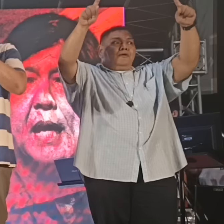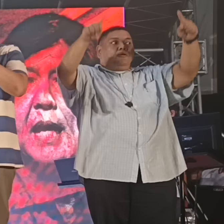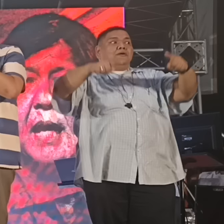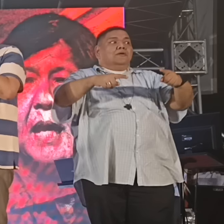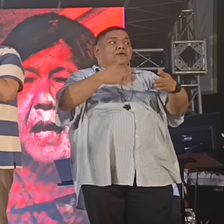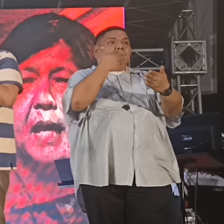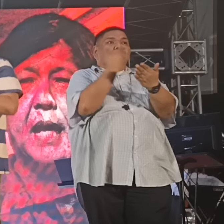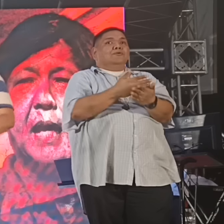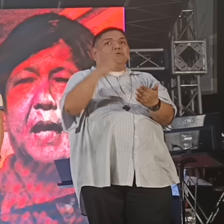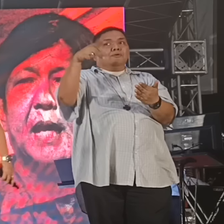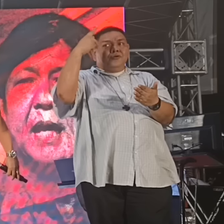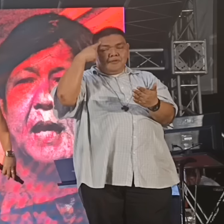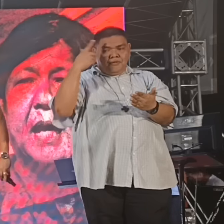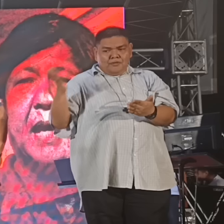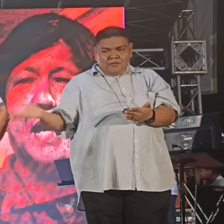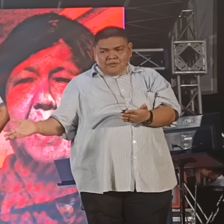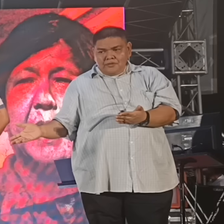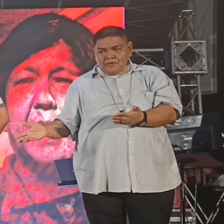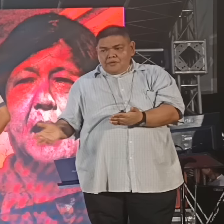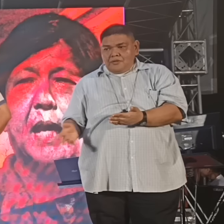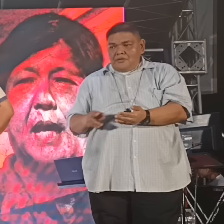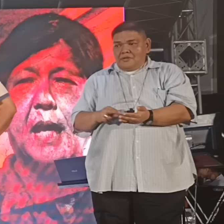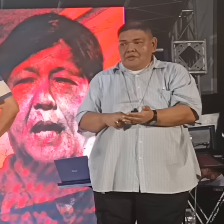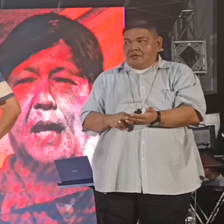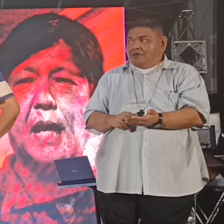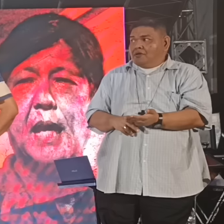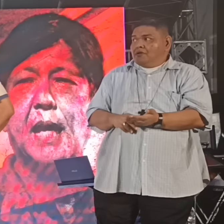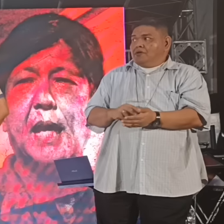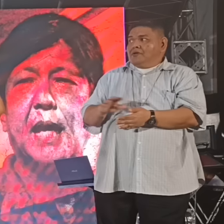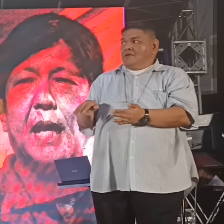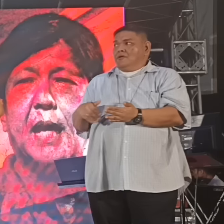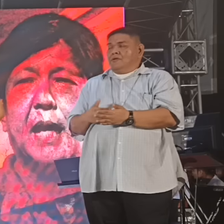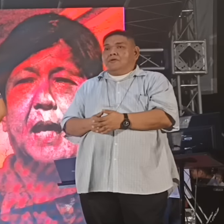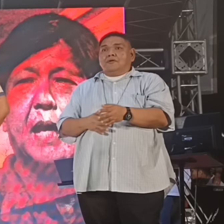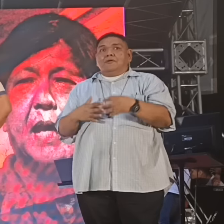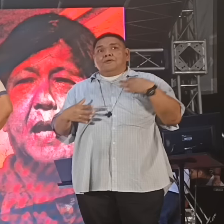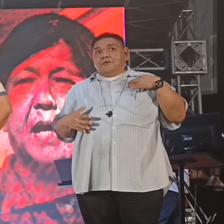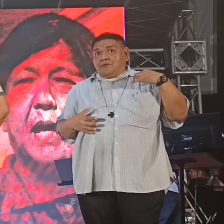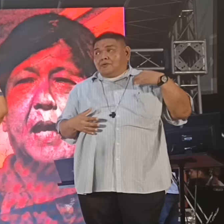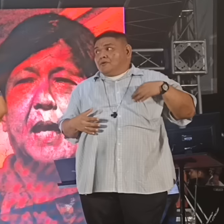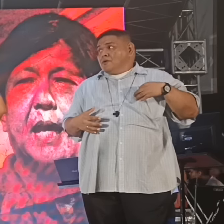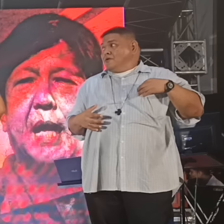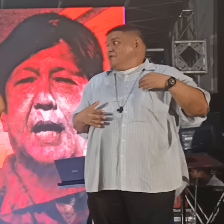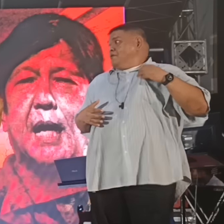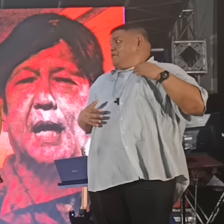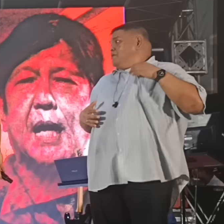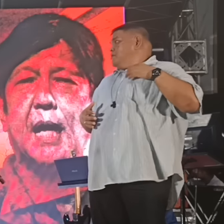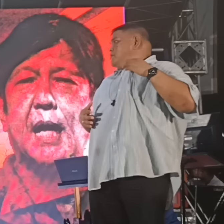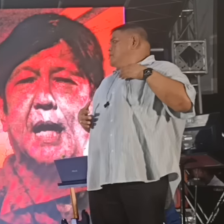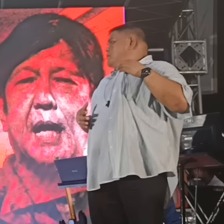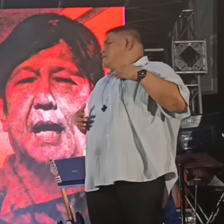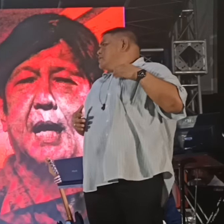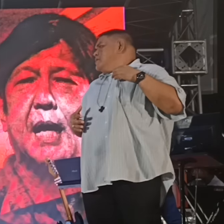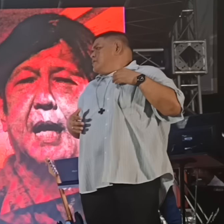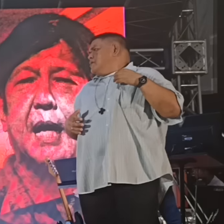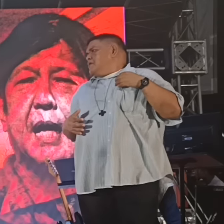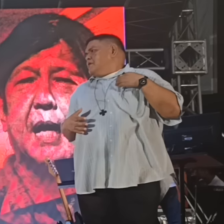pamamahala sa ating bansa. Pero ka Eric, meron din tayo isa pang magsasalita dito. Galing din sa hindi ako nagkakamali,